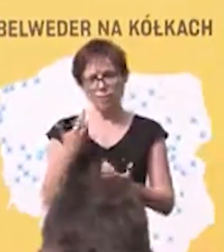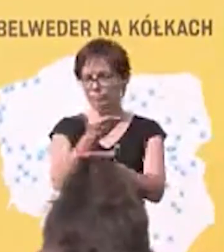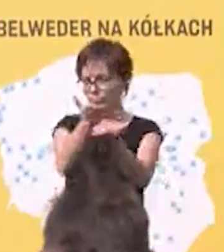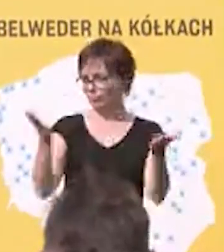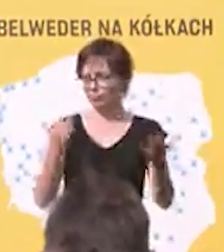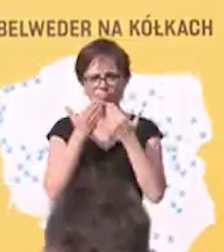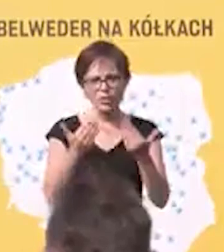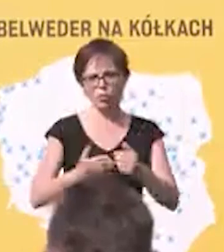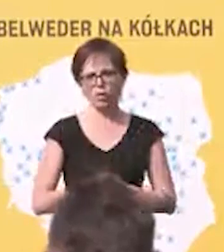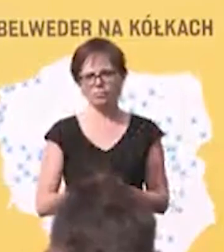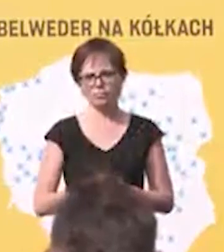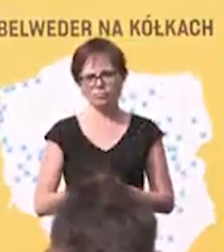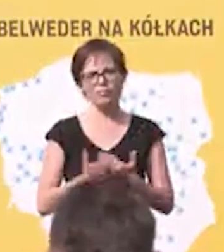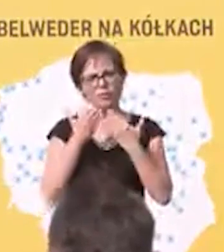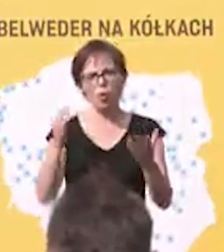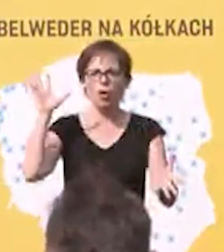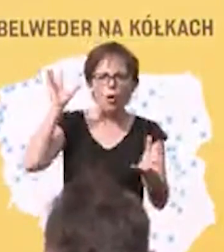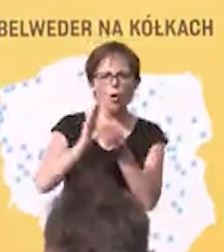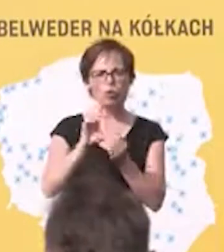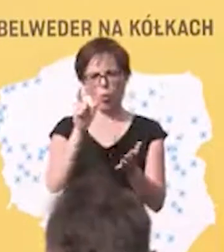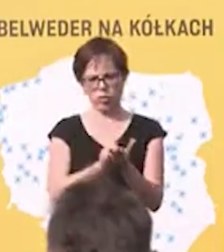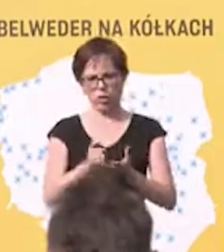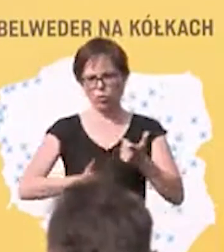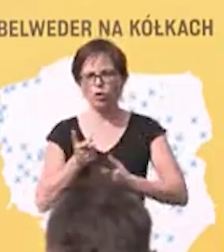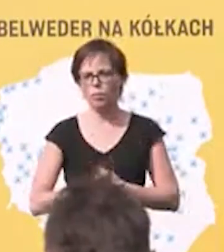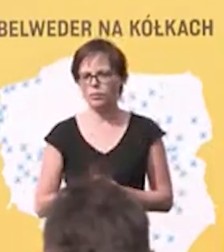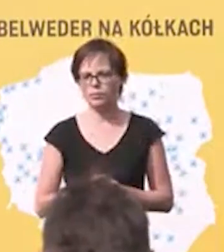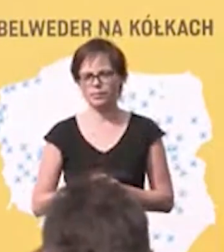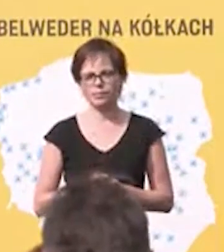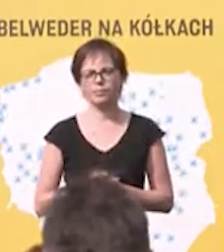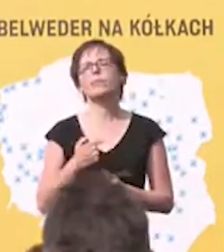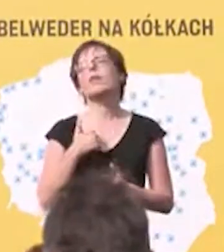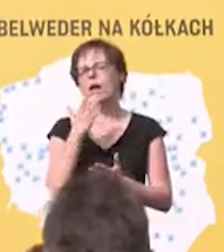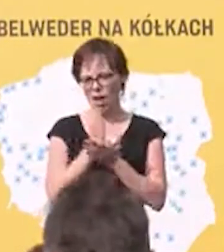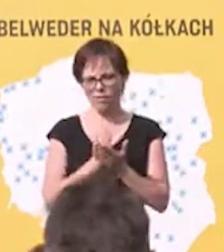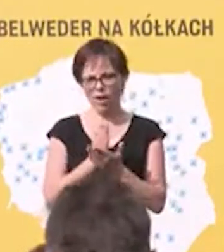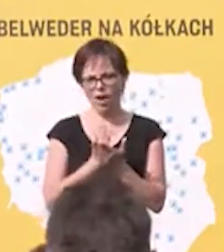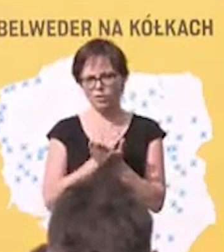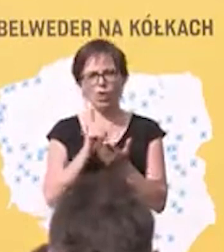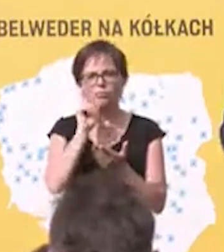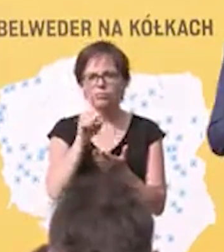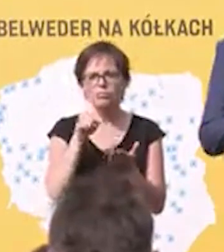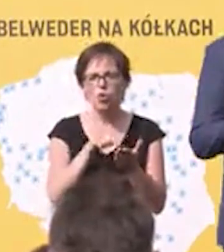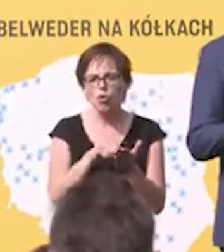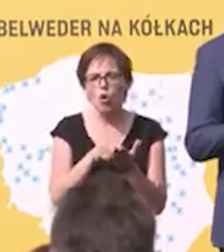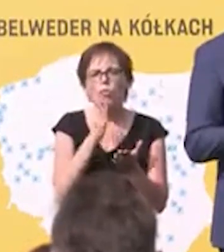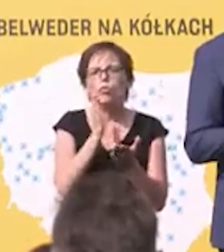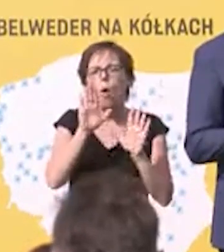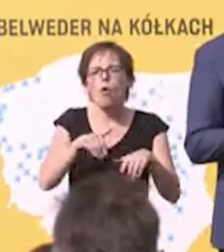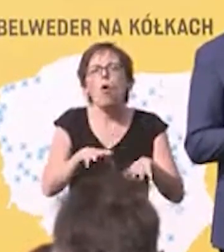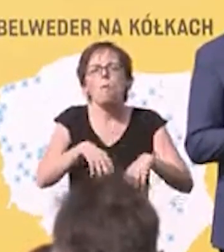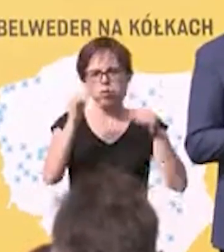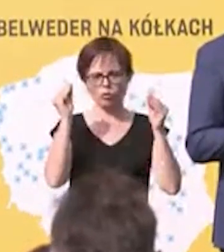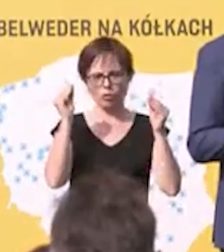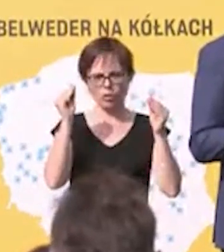dziękuję za to wszystko, co zrobiliśmy do tej pory. Wierzę, że to początek, bo to jest